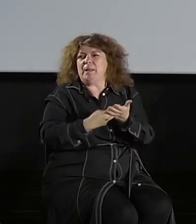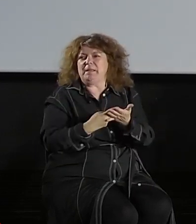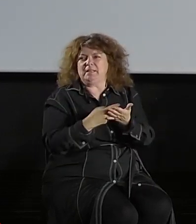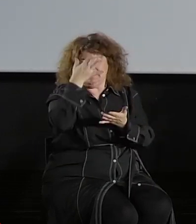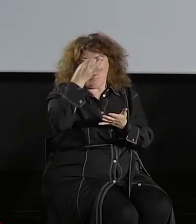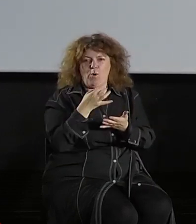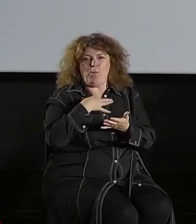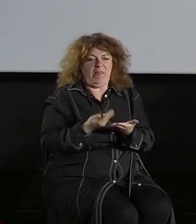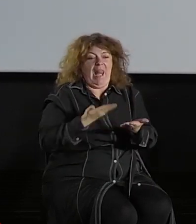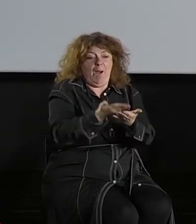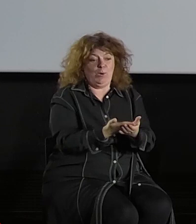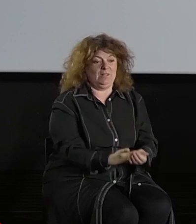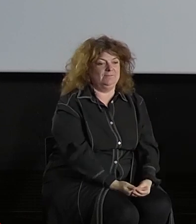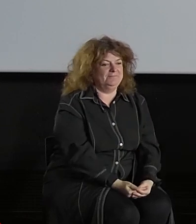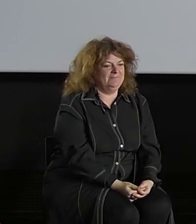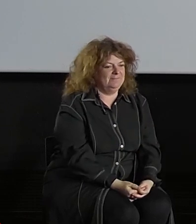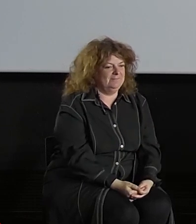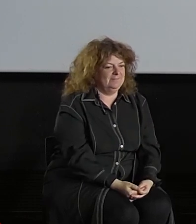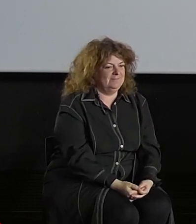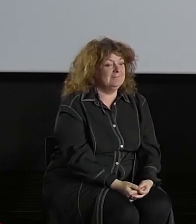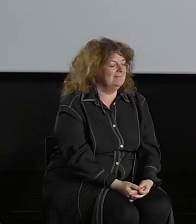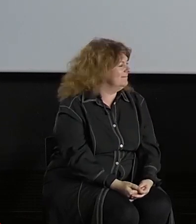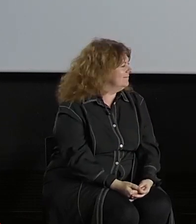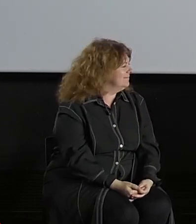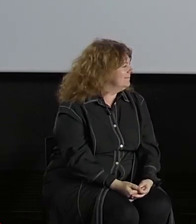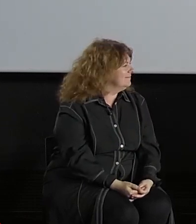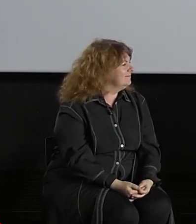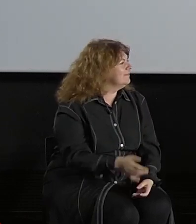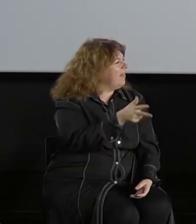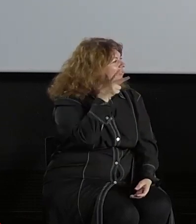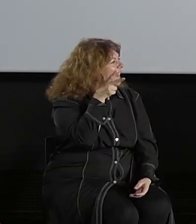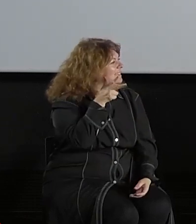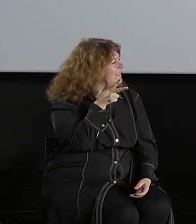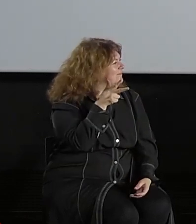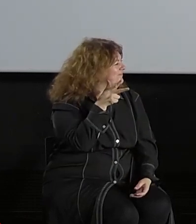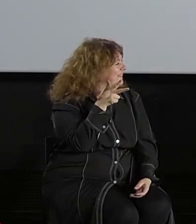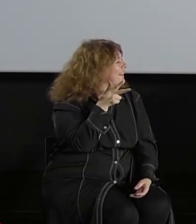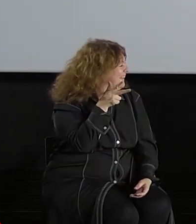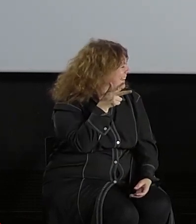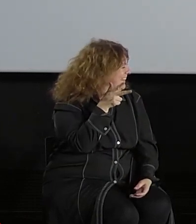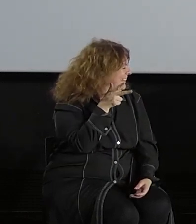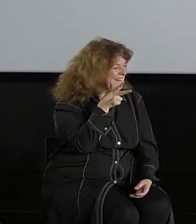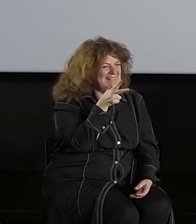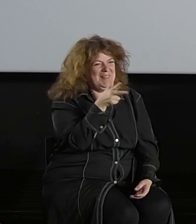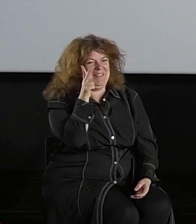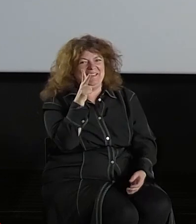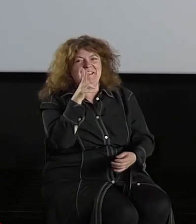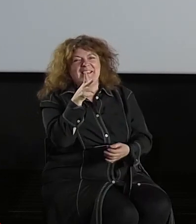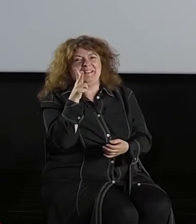pueden aportar derechos en teoría derechos los Sí sí sí